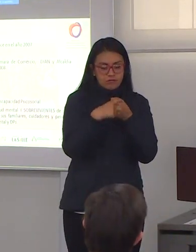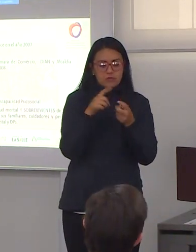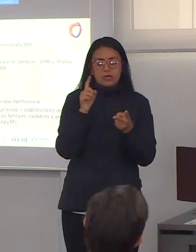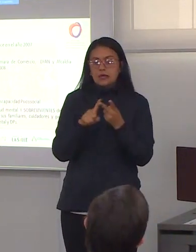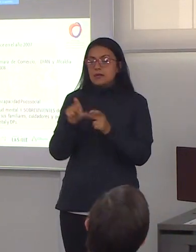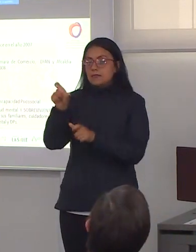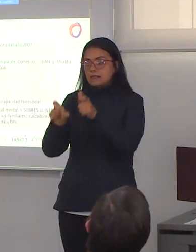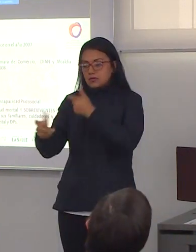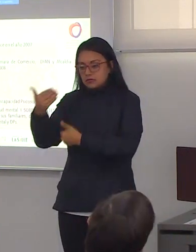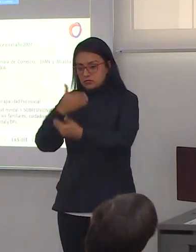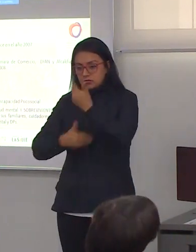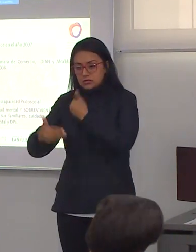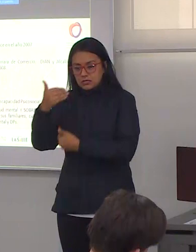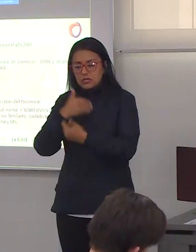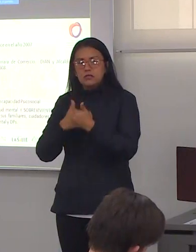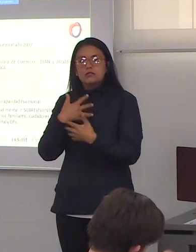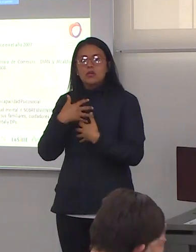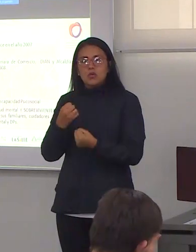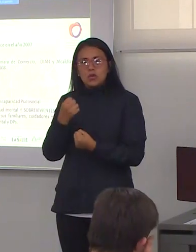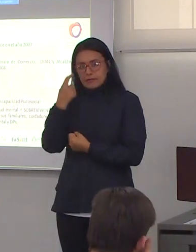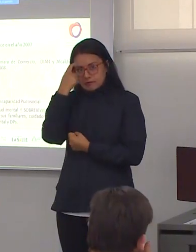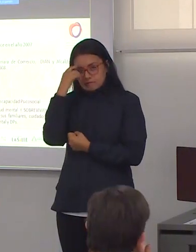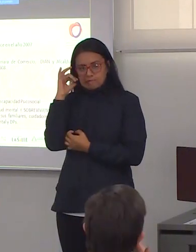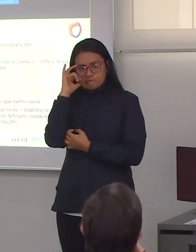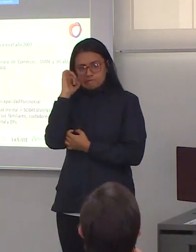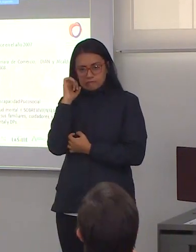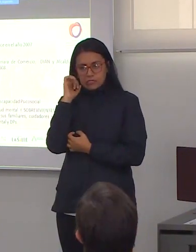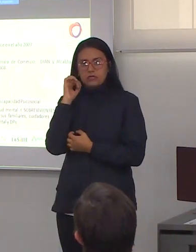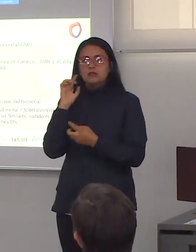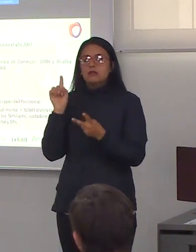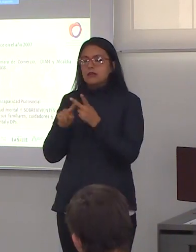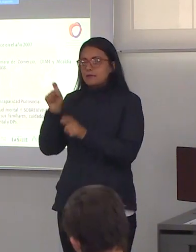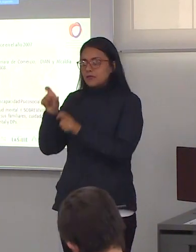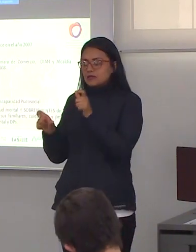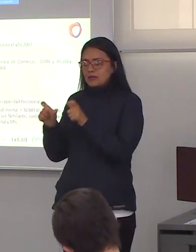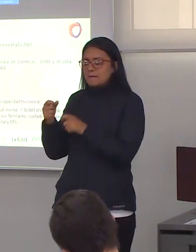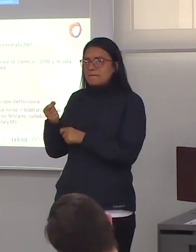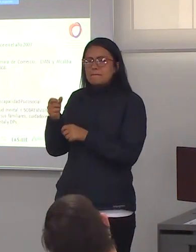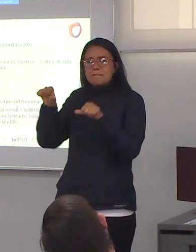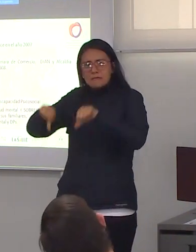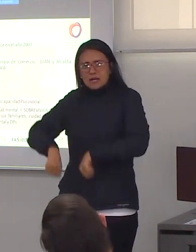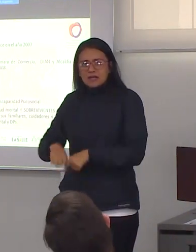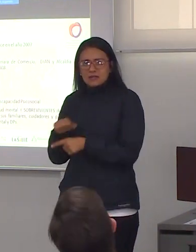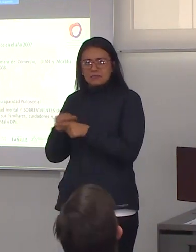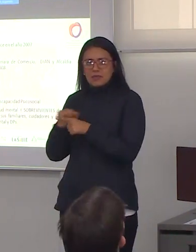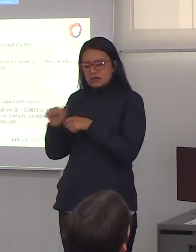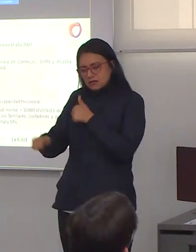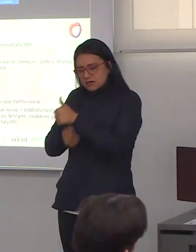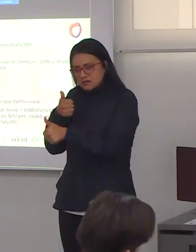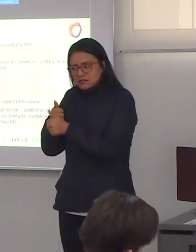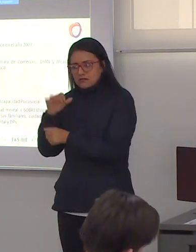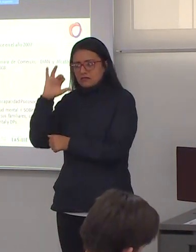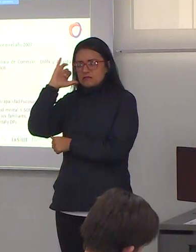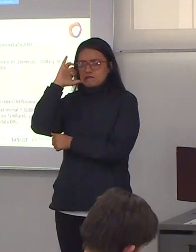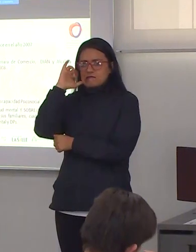usuarios de servicios de salud mental y sobrevivientes de inadecuadas o malas prácticas en salud mental?